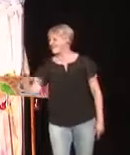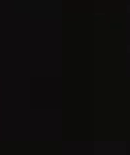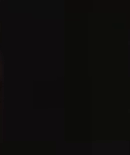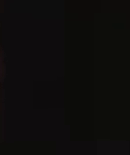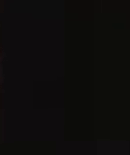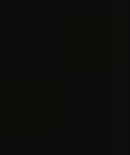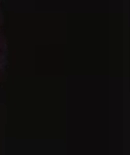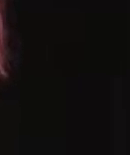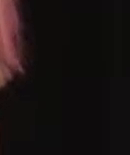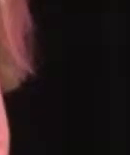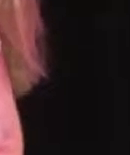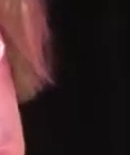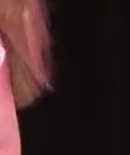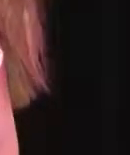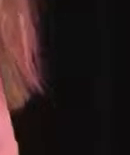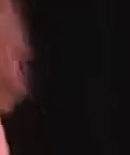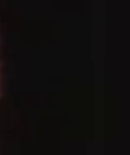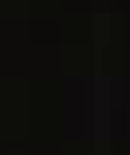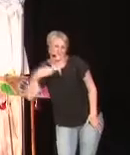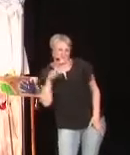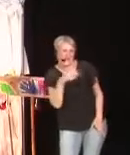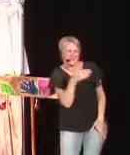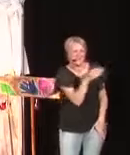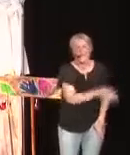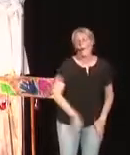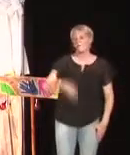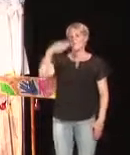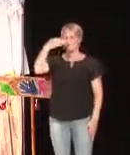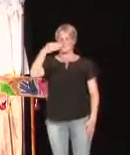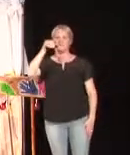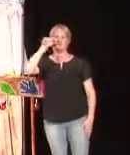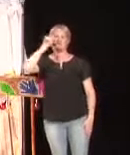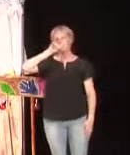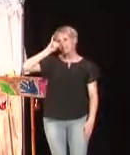Les petits poissons, Mila et Mathieu,